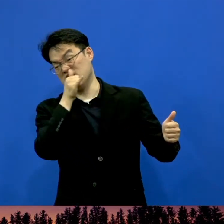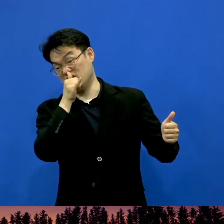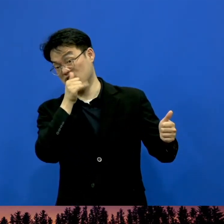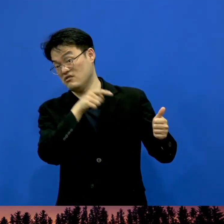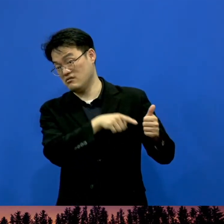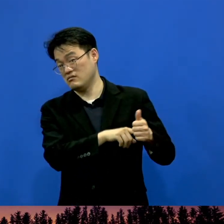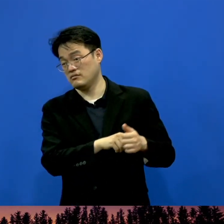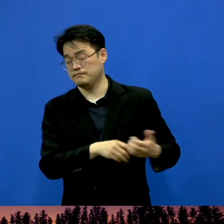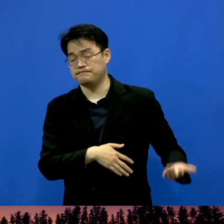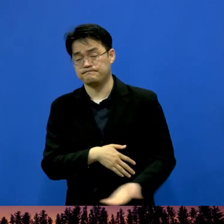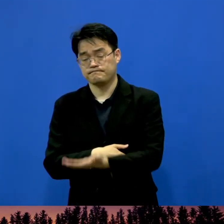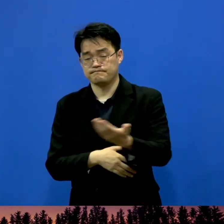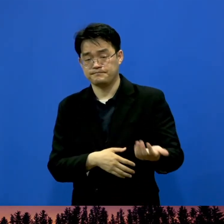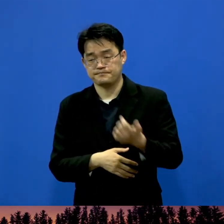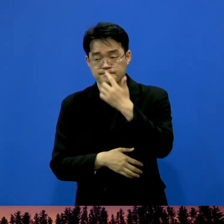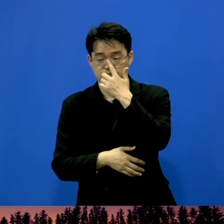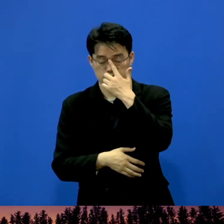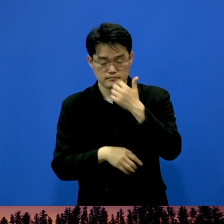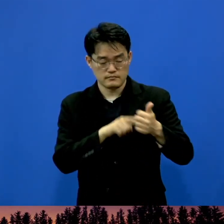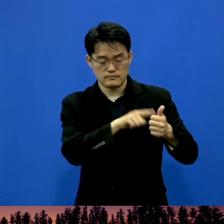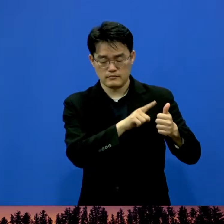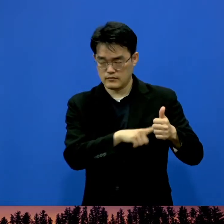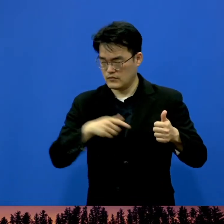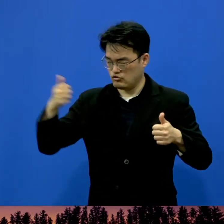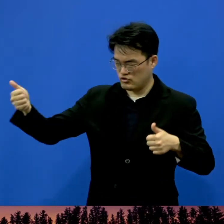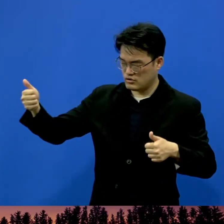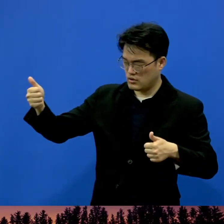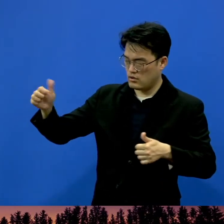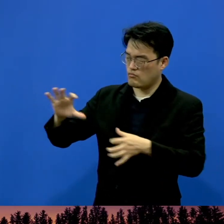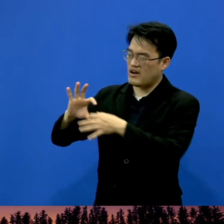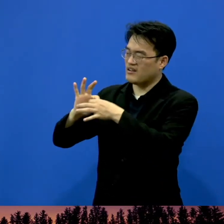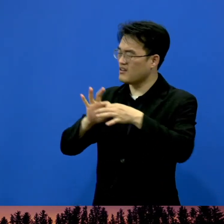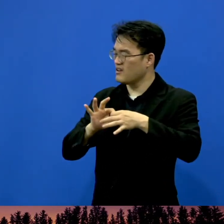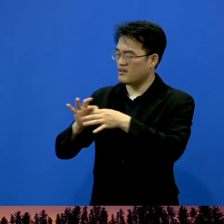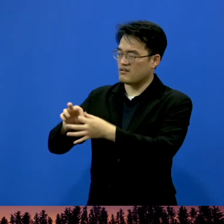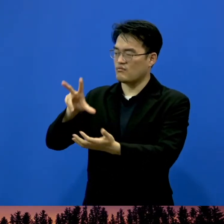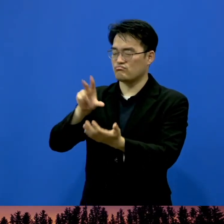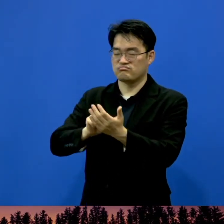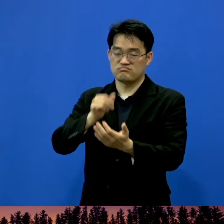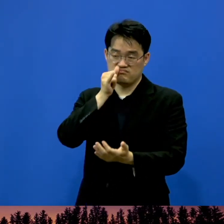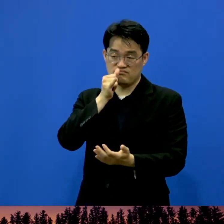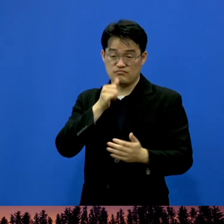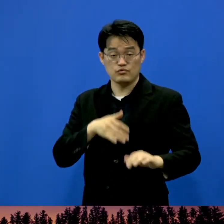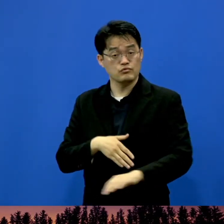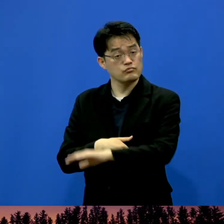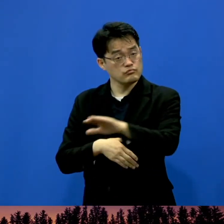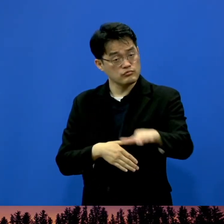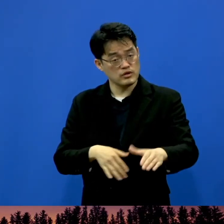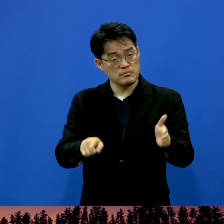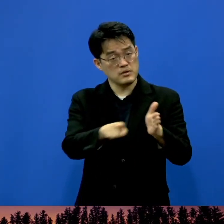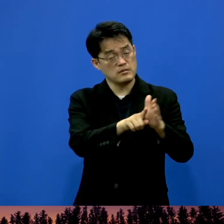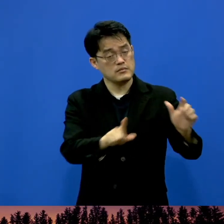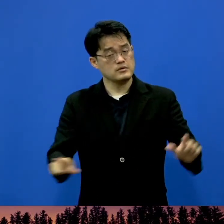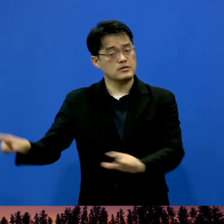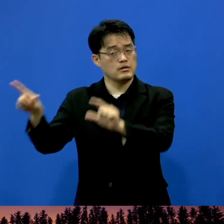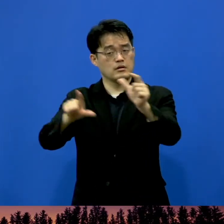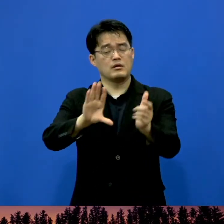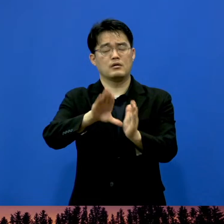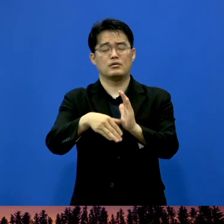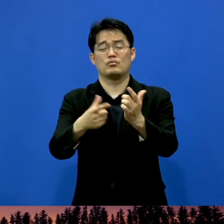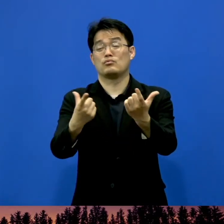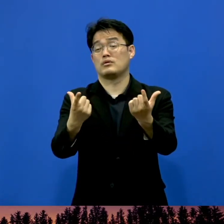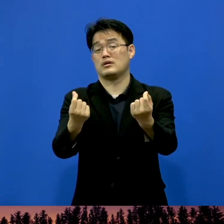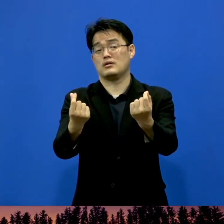근데 기본적으로는 그런 주인과의 관계에 문제가 있는 겁니다. 자, 오늘 우리 신앙생활에서도 우리를